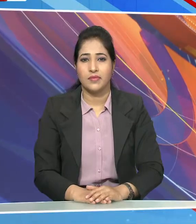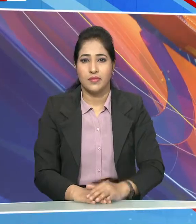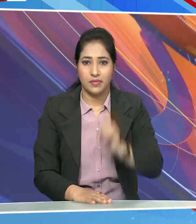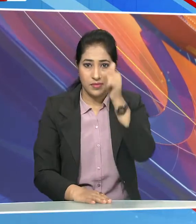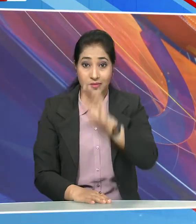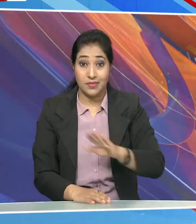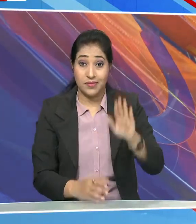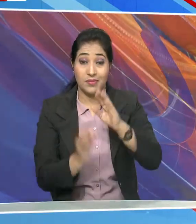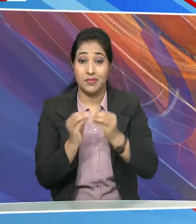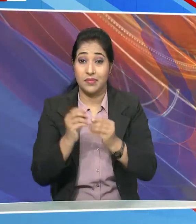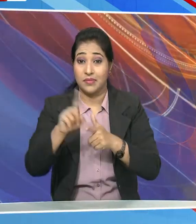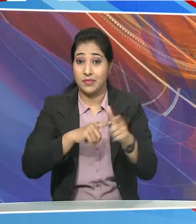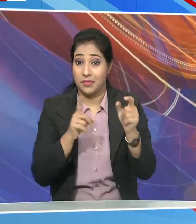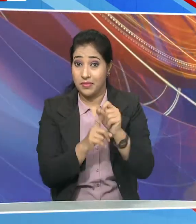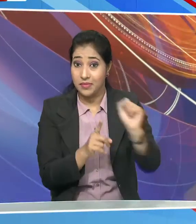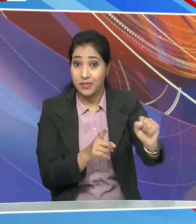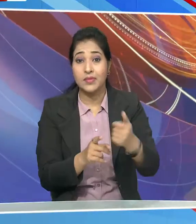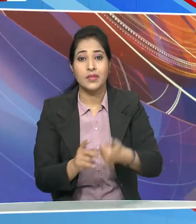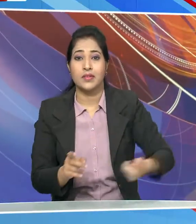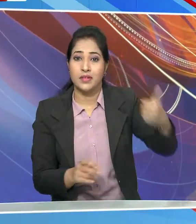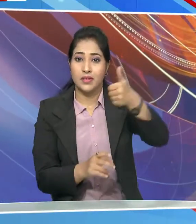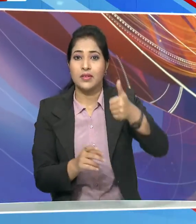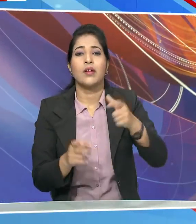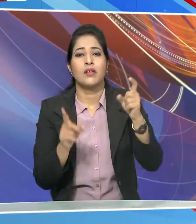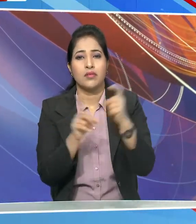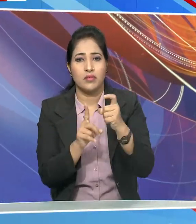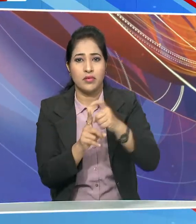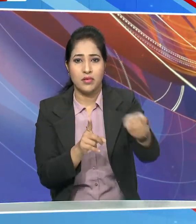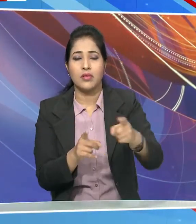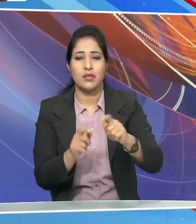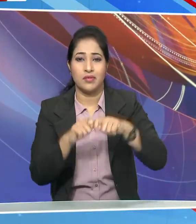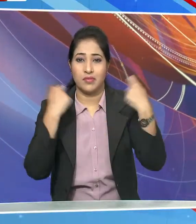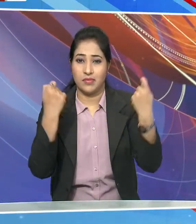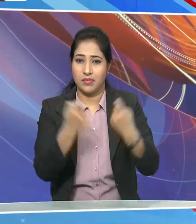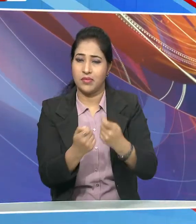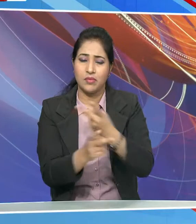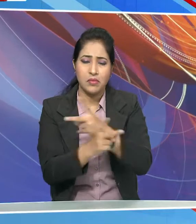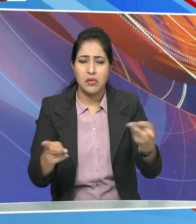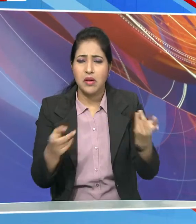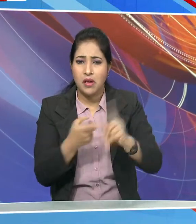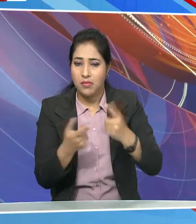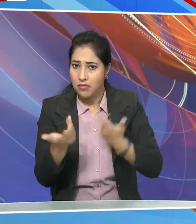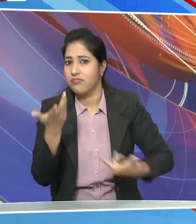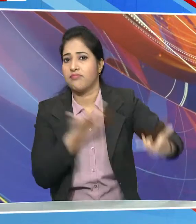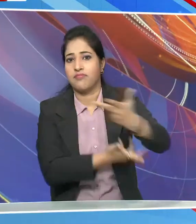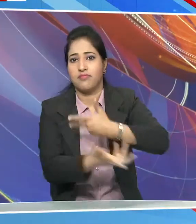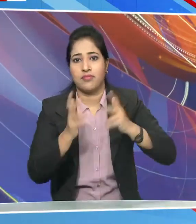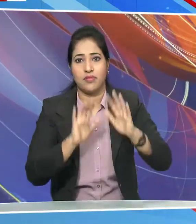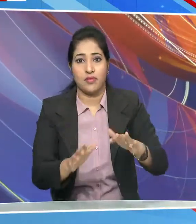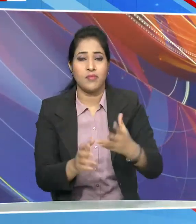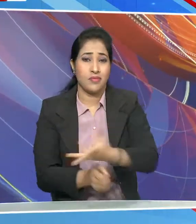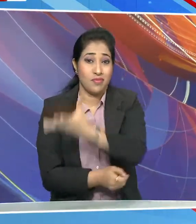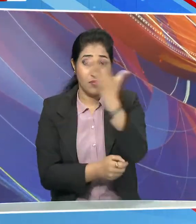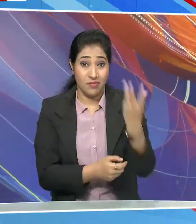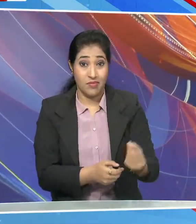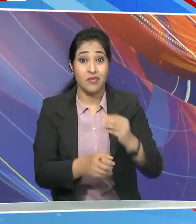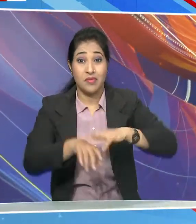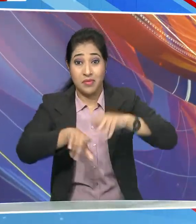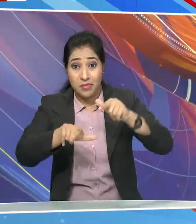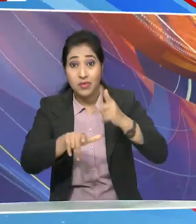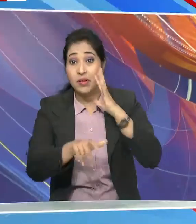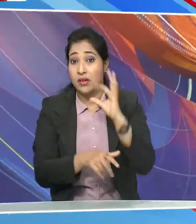भाजपा के राष्ट्रीय अध्यक्ष राजधानी दिल्ली में पार्टी के सभी मोर्चा के साथ बैठक करेंगे दिनभर चलने वाली ये